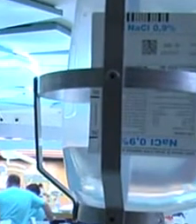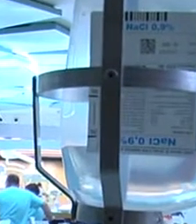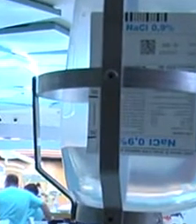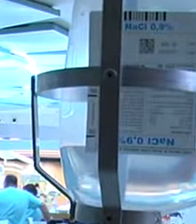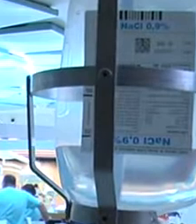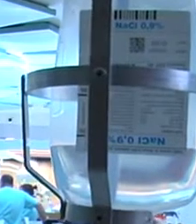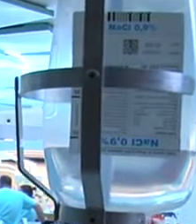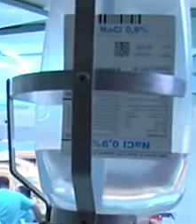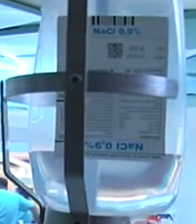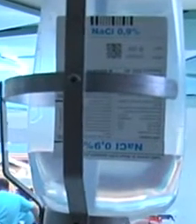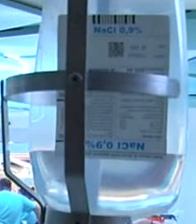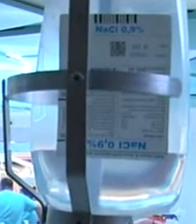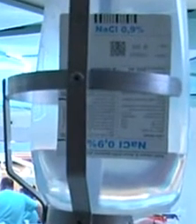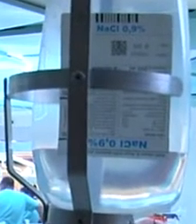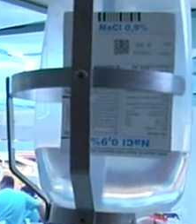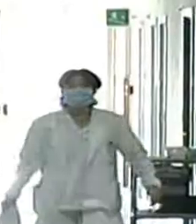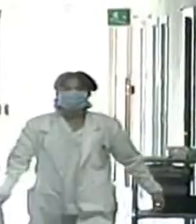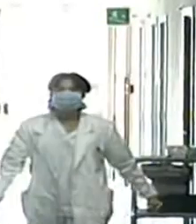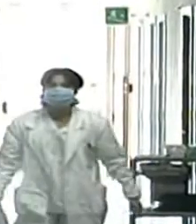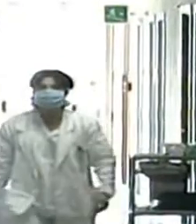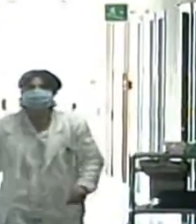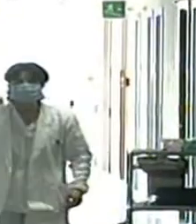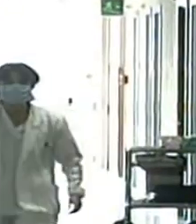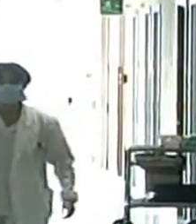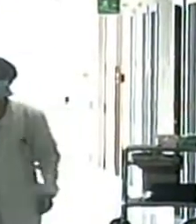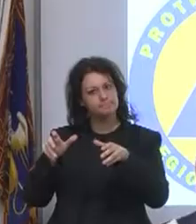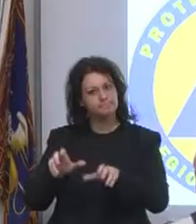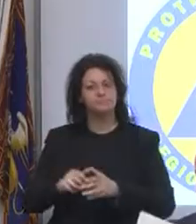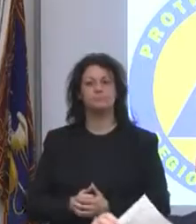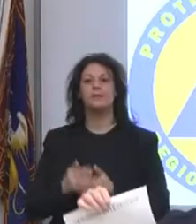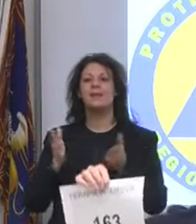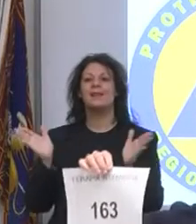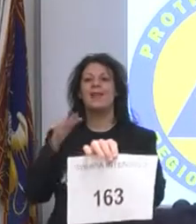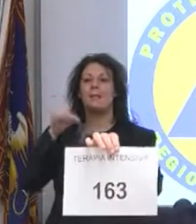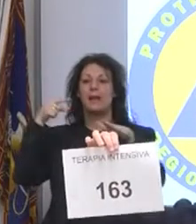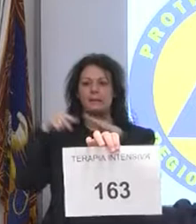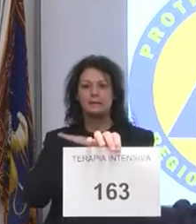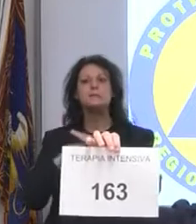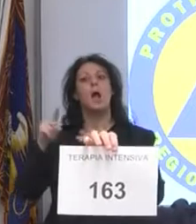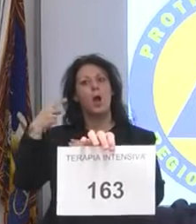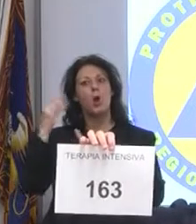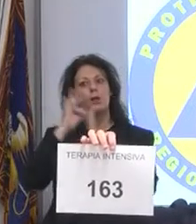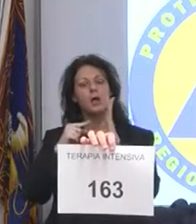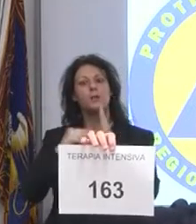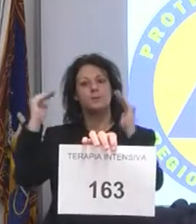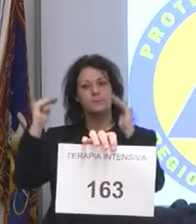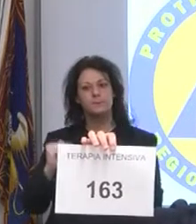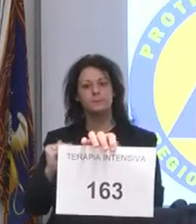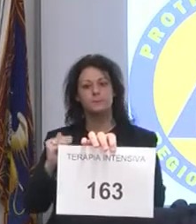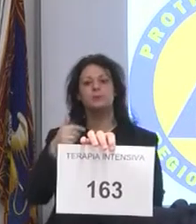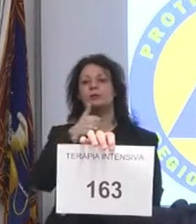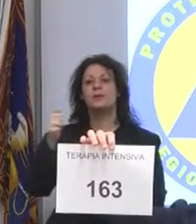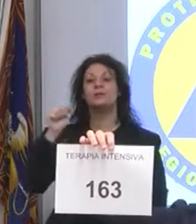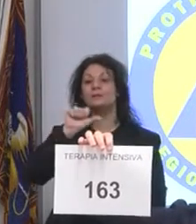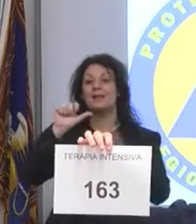aumentano i guariti. I tamponi fatti sono ormai quasi a quota 300.000. Le terapie intensive scendono bene ancora, siamo a 163,